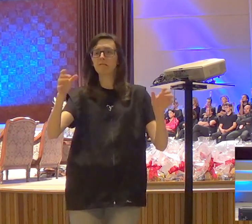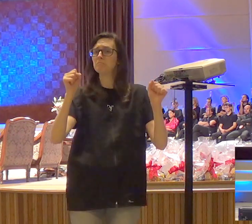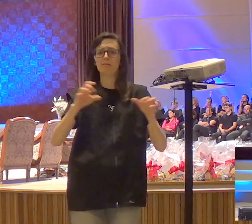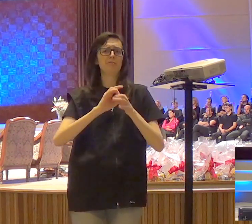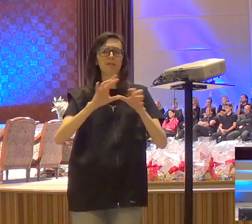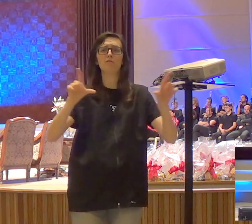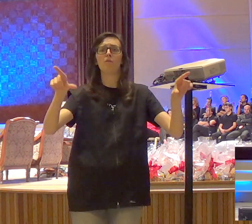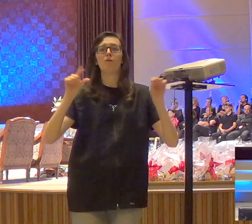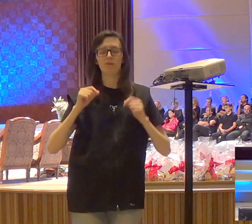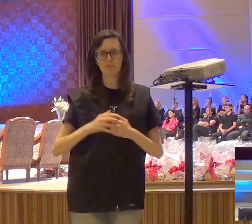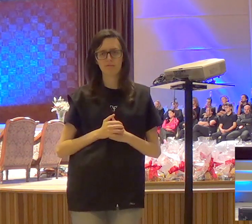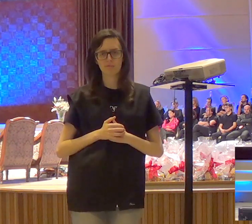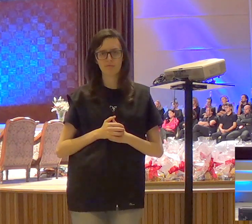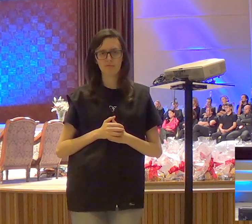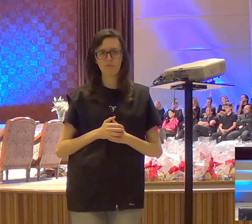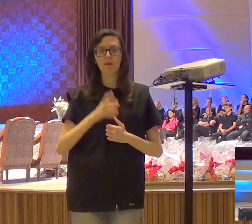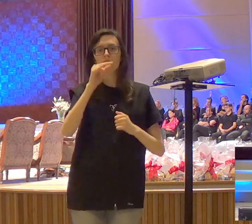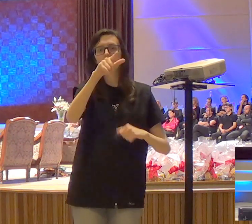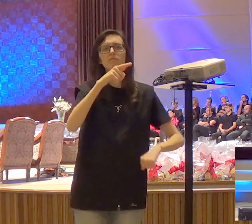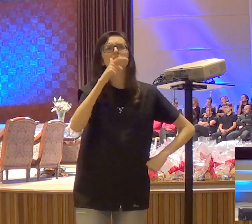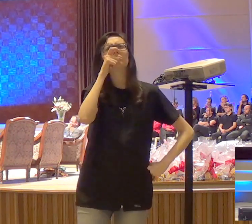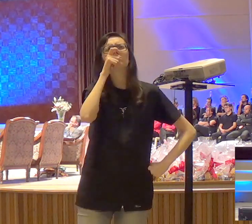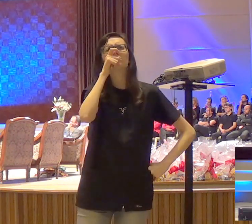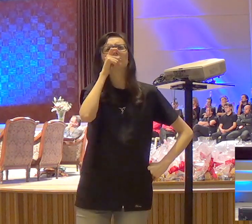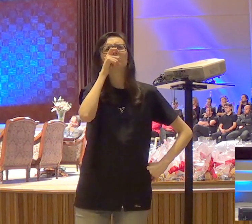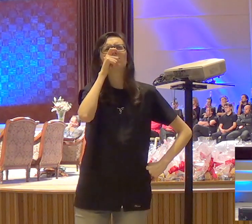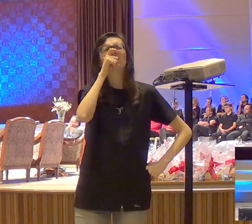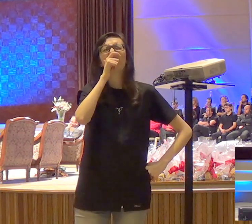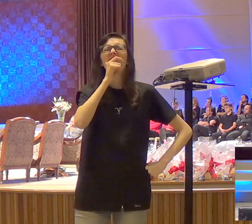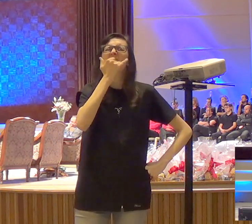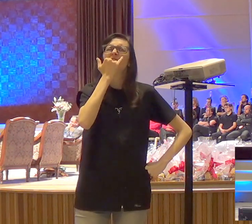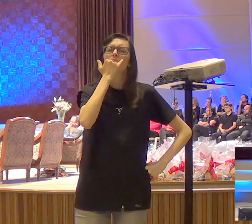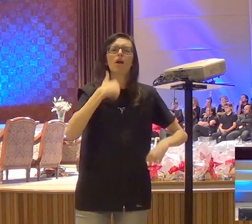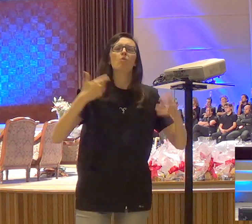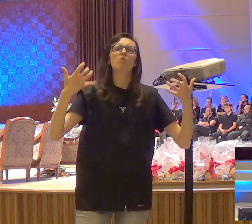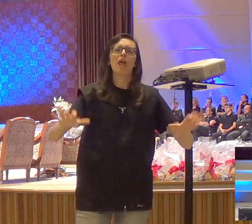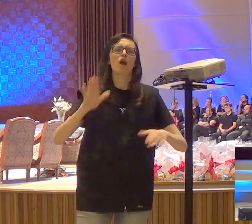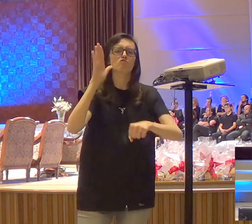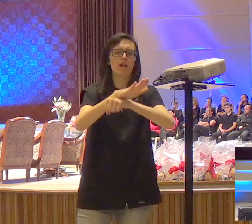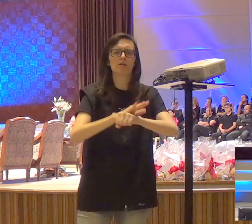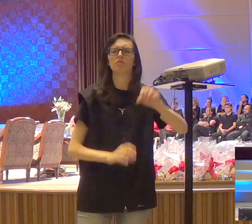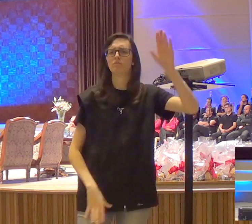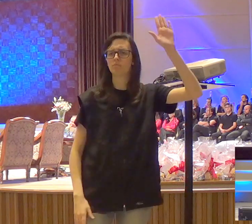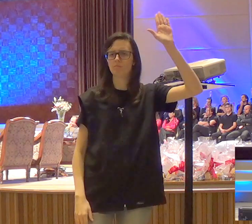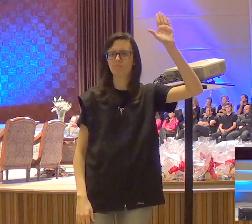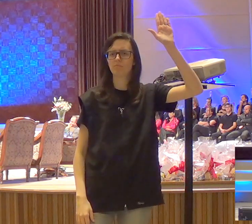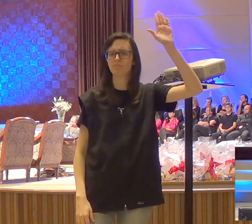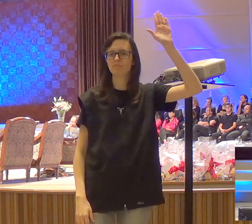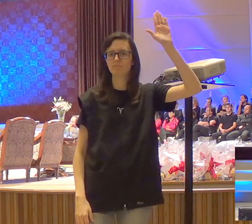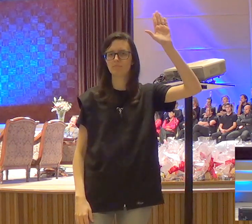do anything, se depois de tudo que você ouviu, se você não quer fazer nada, levanta sua mão.